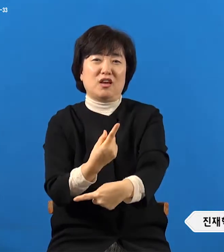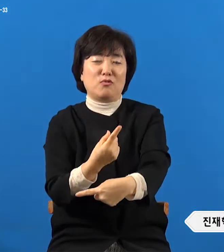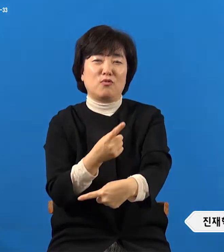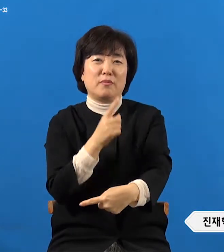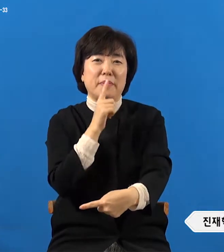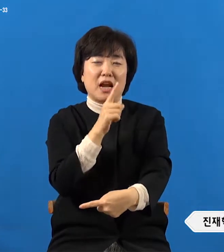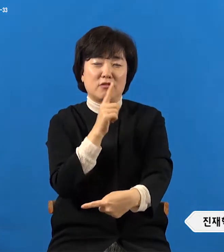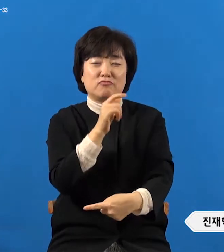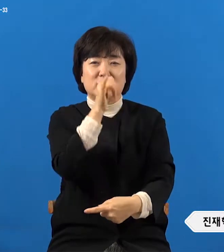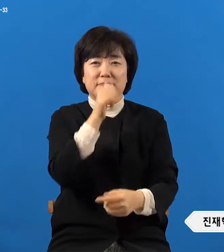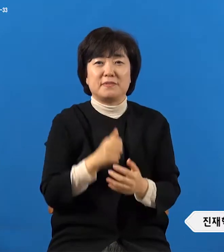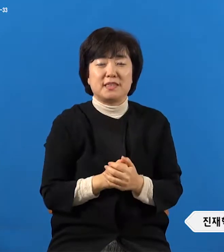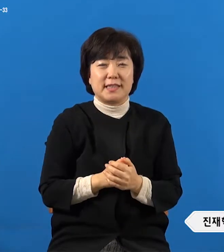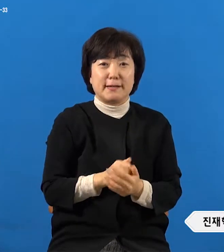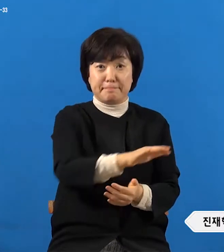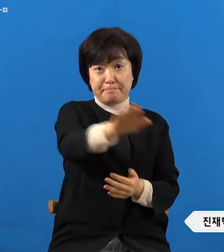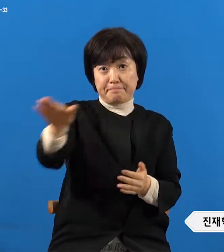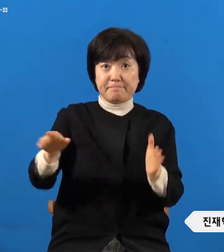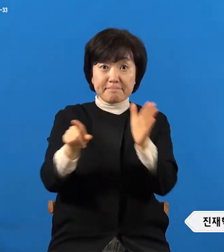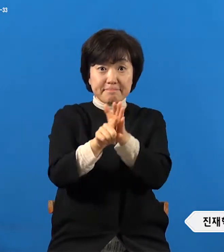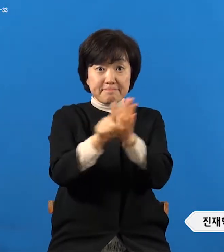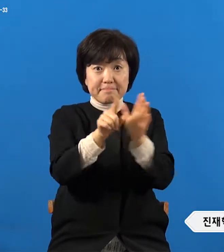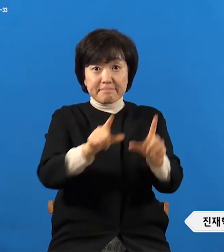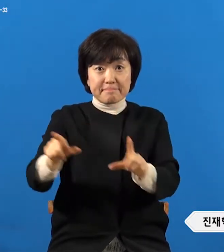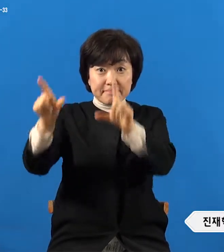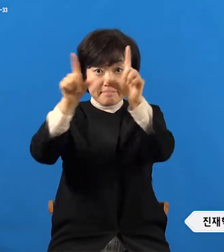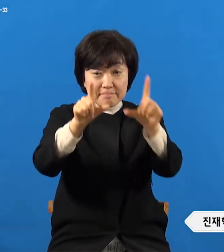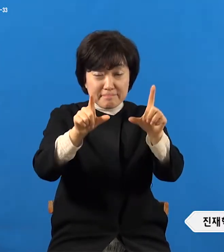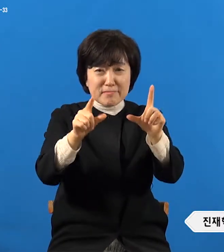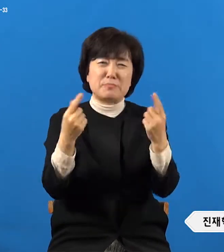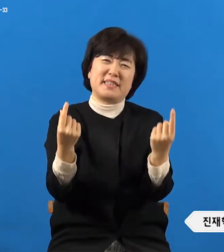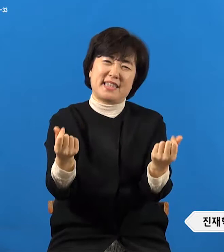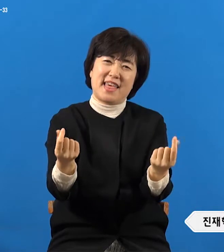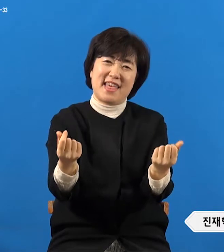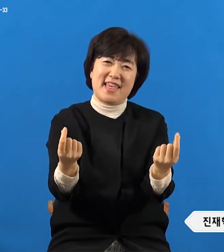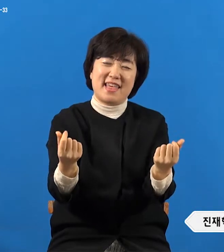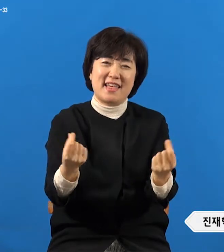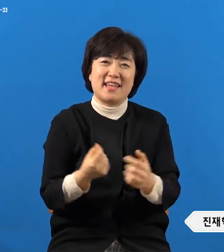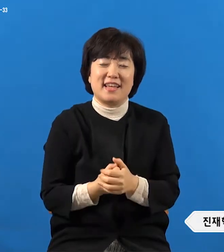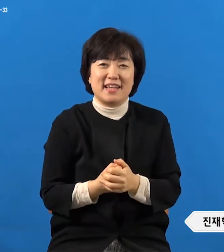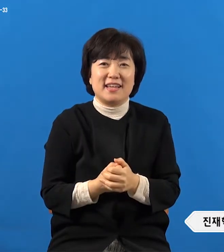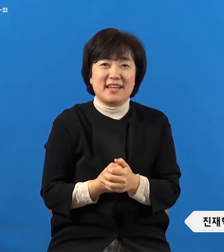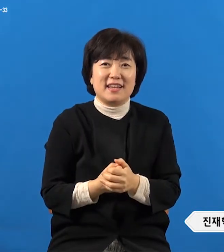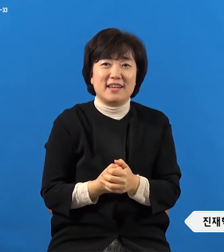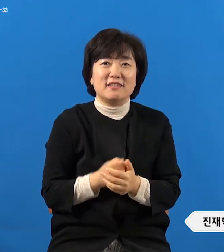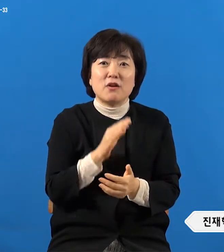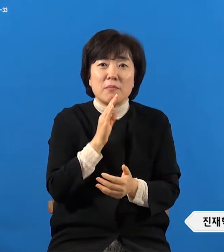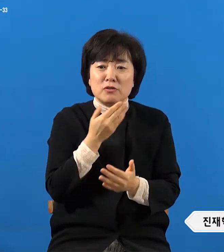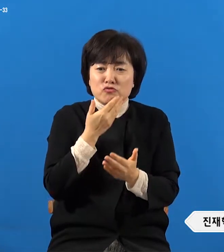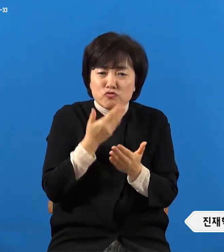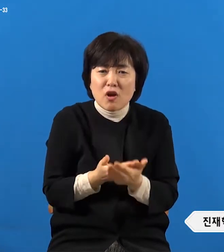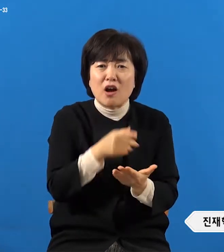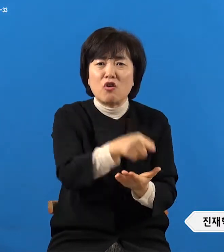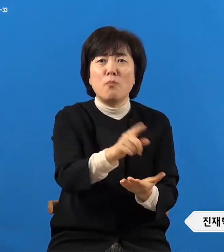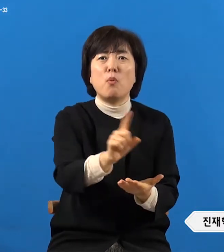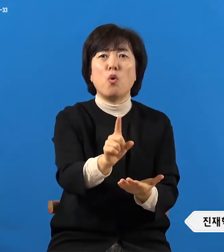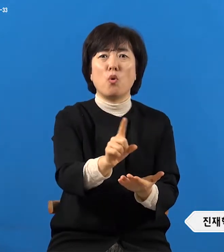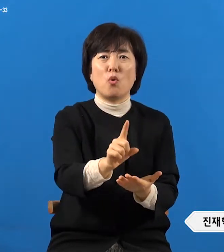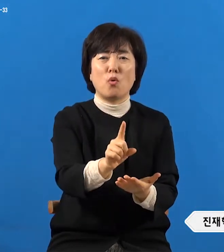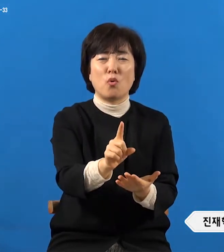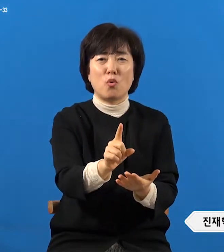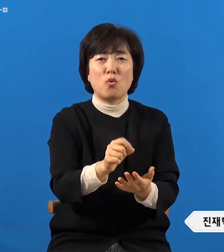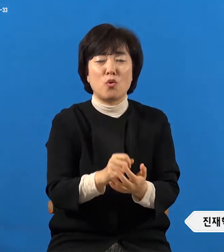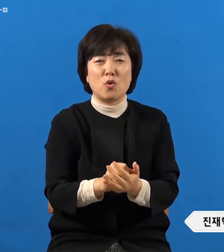그는 지적합니다. 우리의 신앙생활도 비슷하지 않을까 싶습니다. 정말 중요한 것이